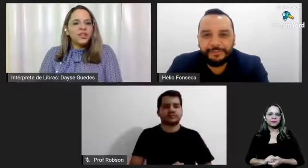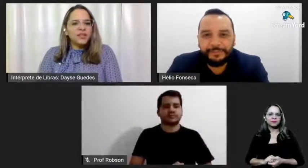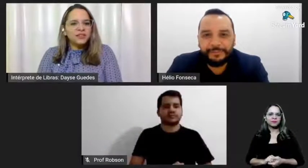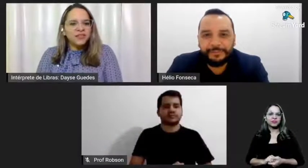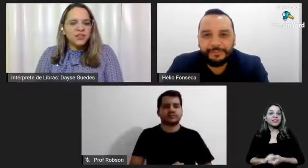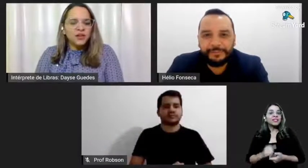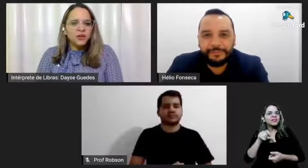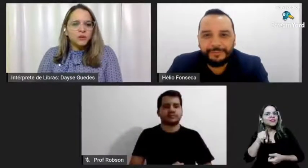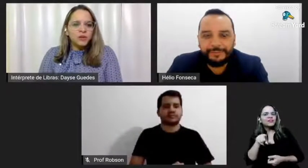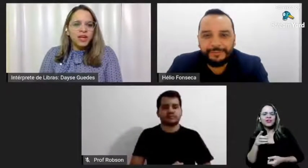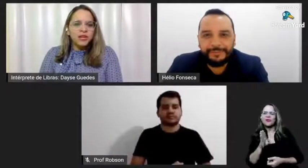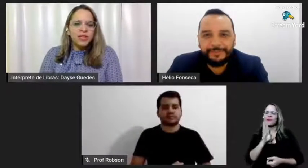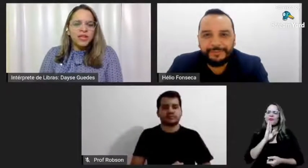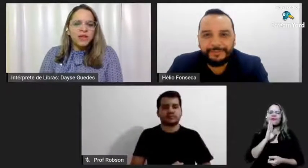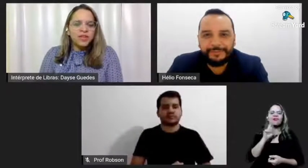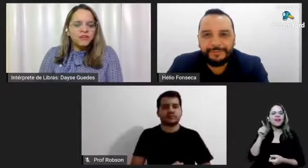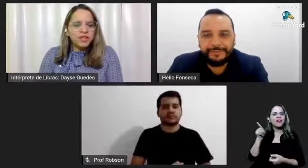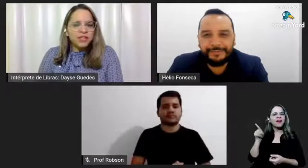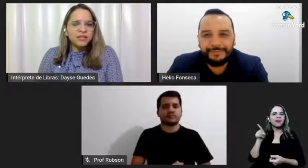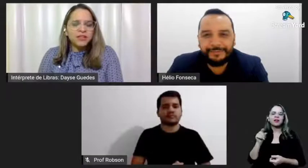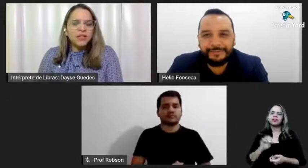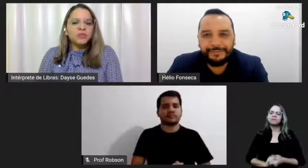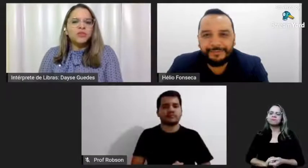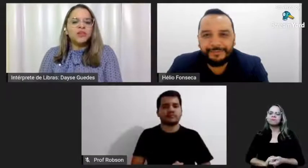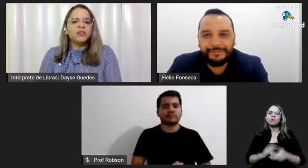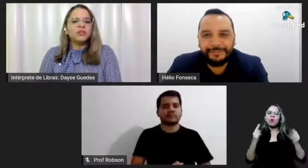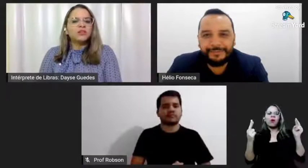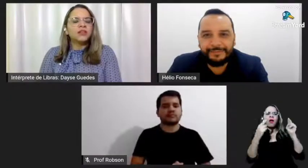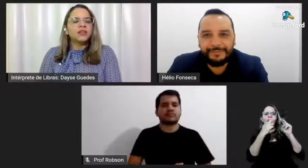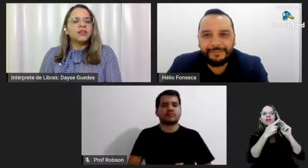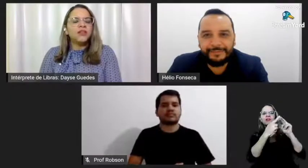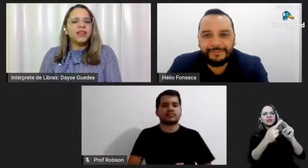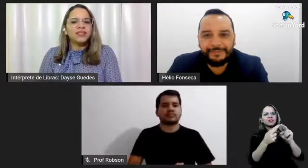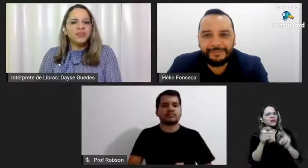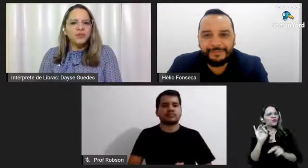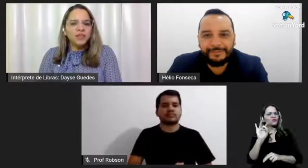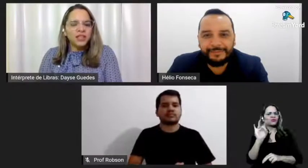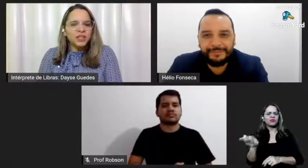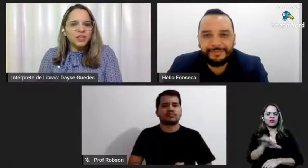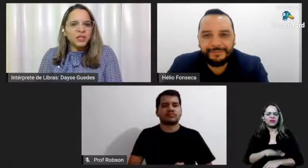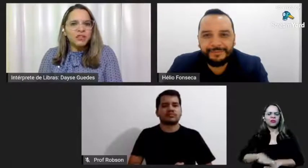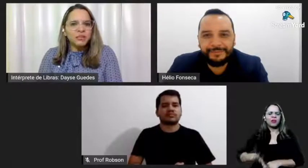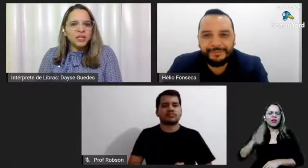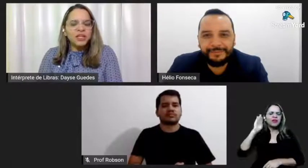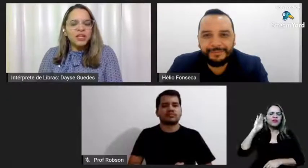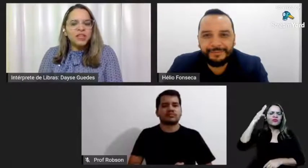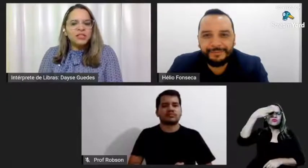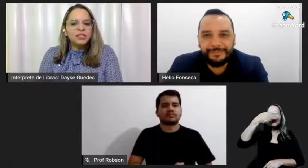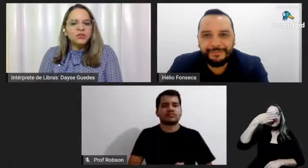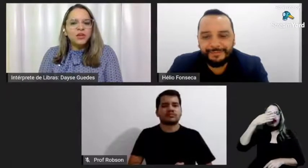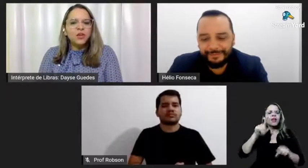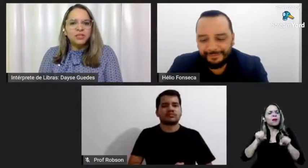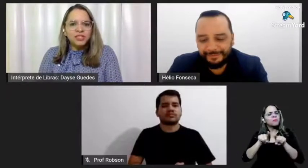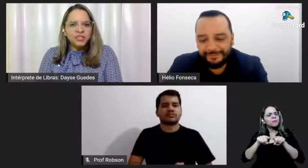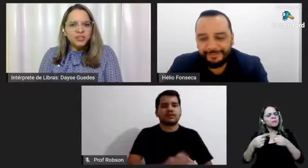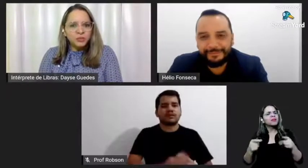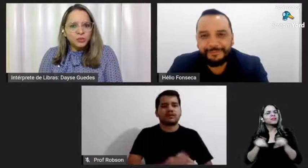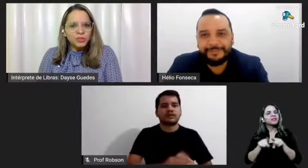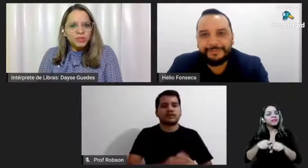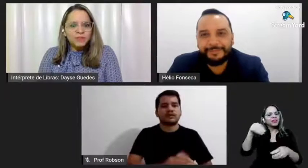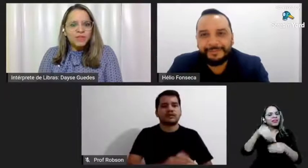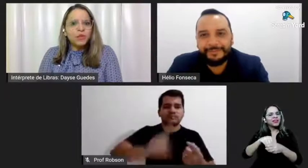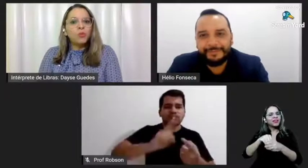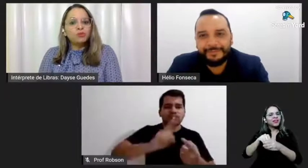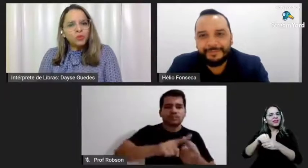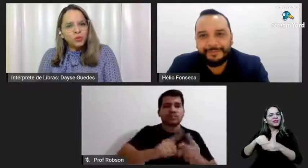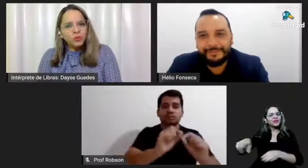não conhece o Hélio, ele é uma referência não só na área da surdo-cegueira, mas também dentro da comunidade